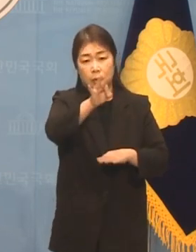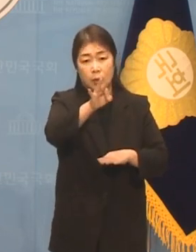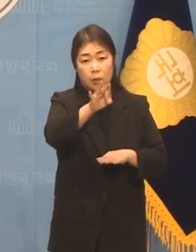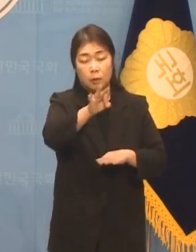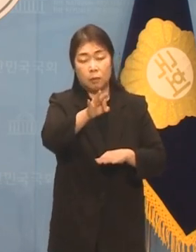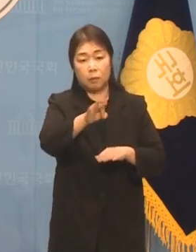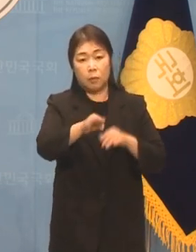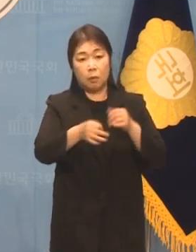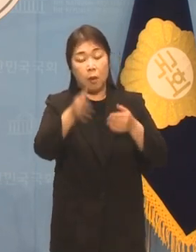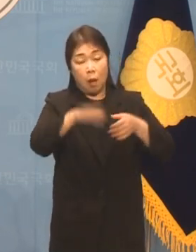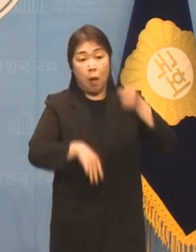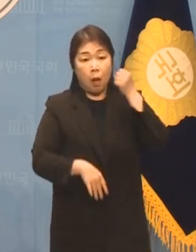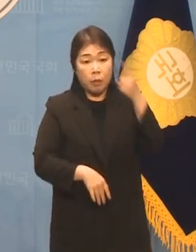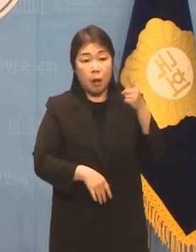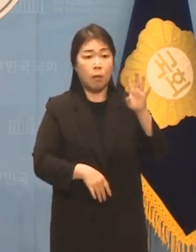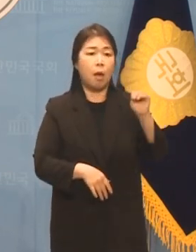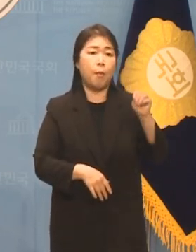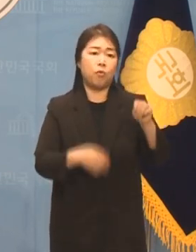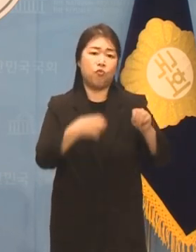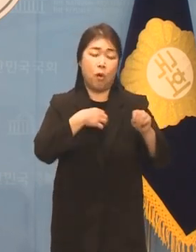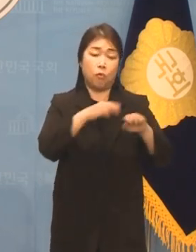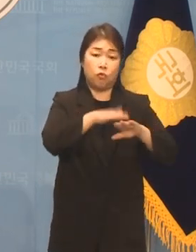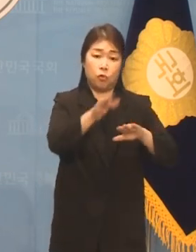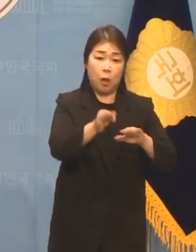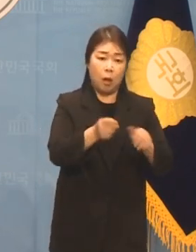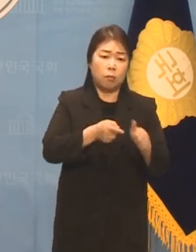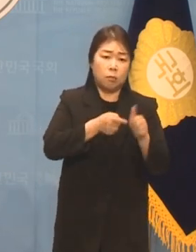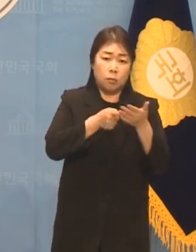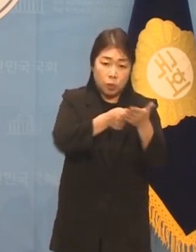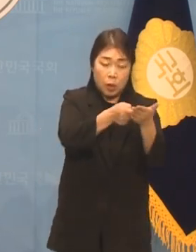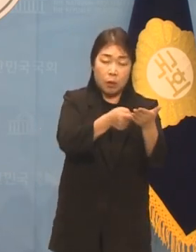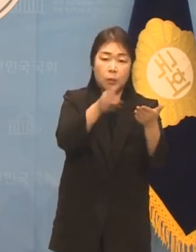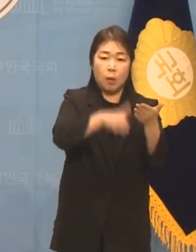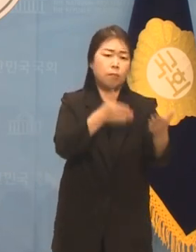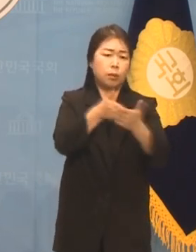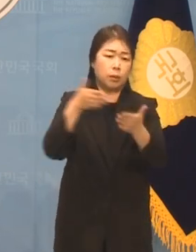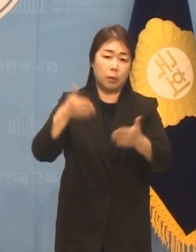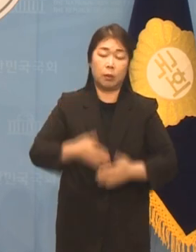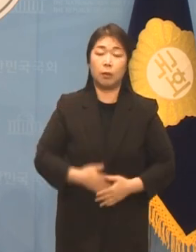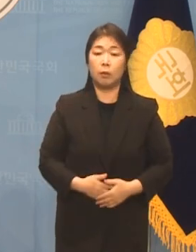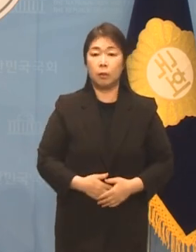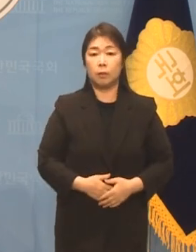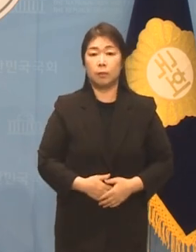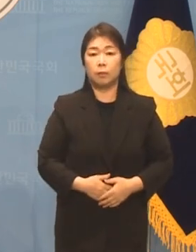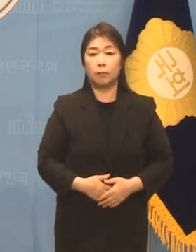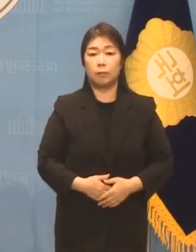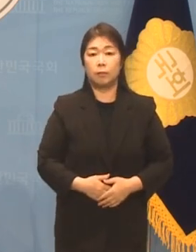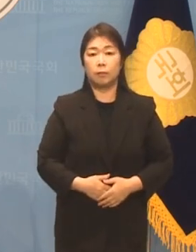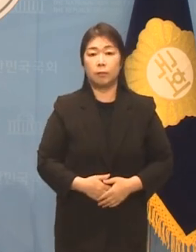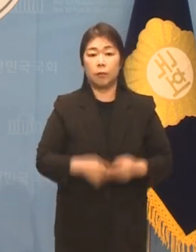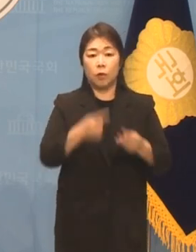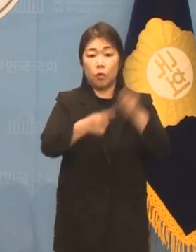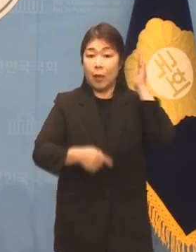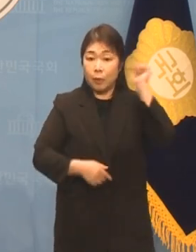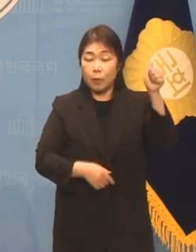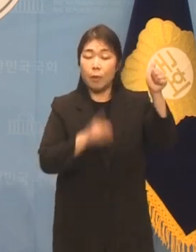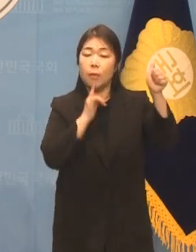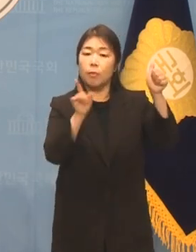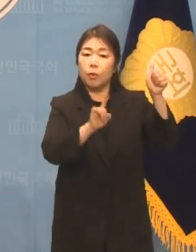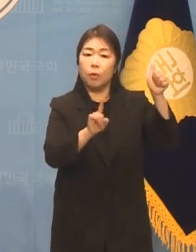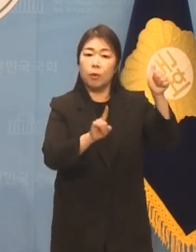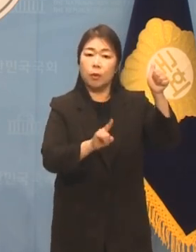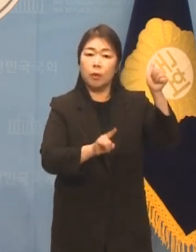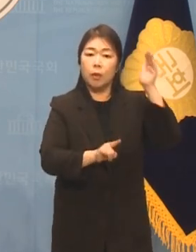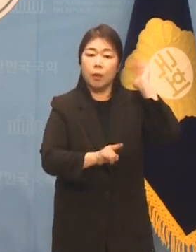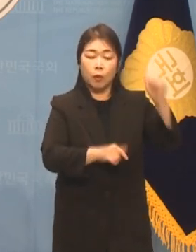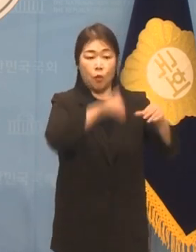요구는 2년째 거절되고 있습니다. 윤석열 대통령은 대선 후보 시절 울진 산불